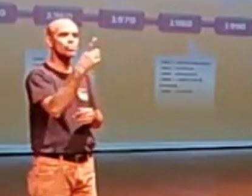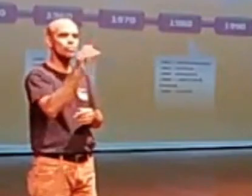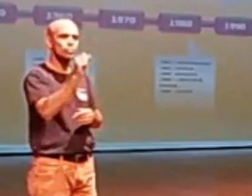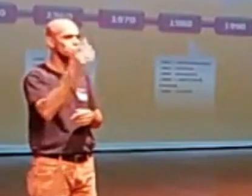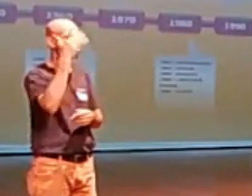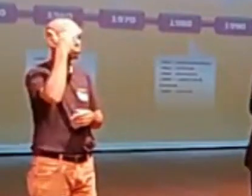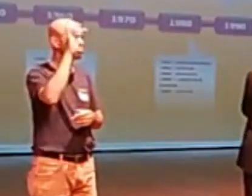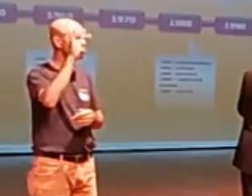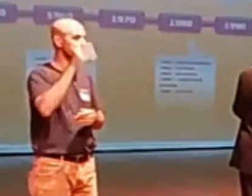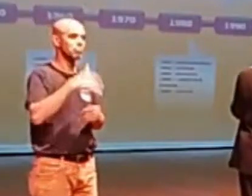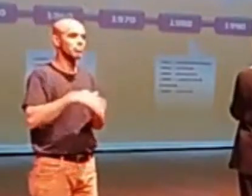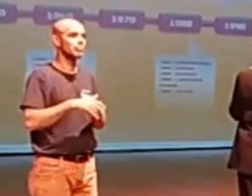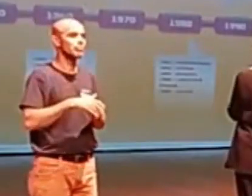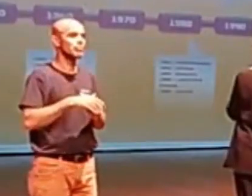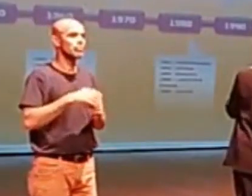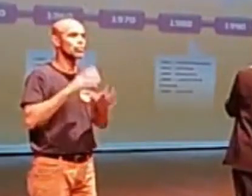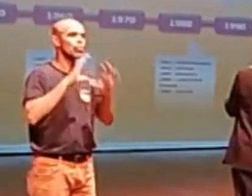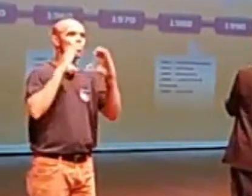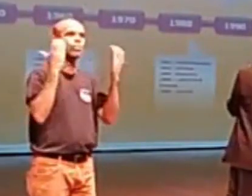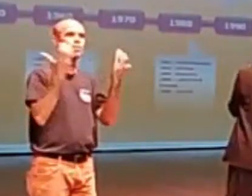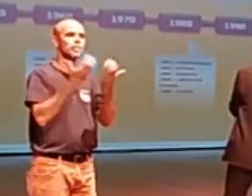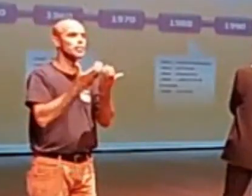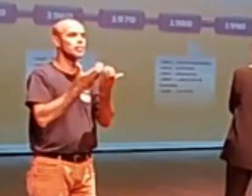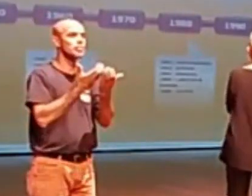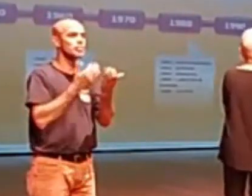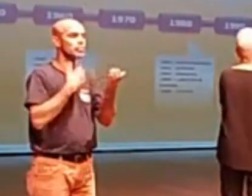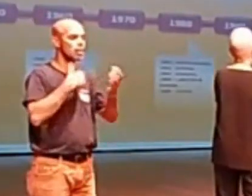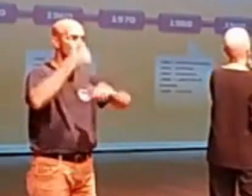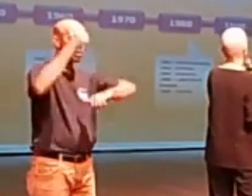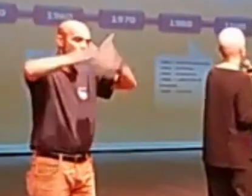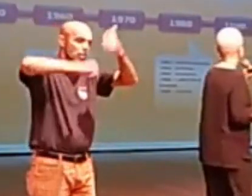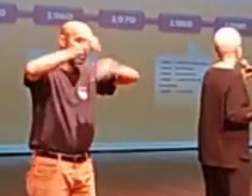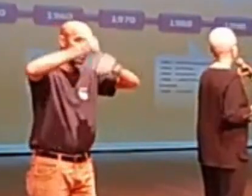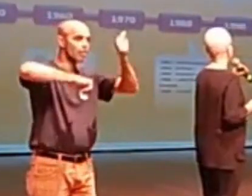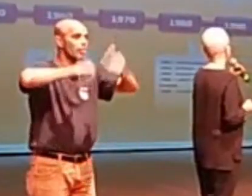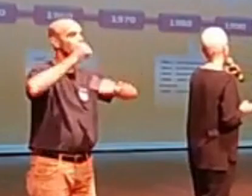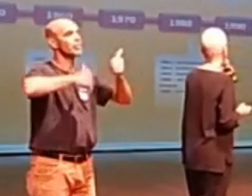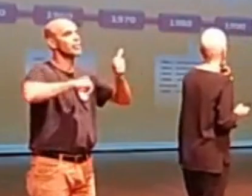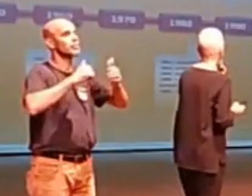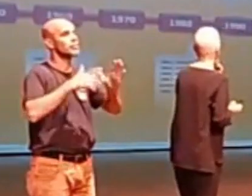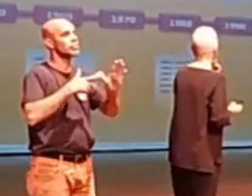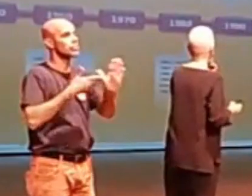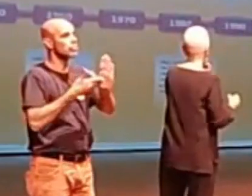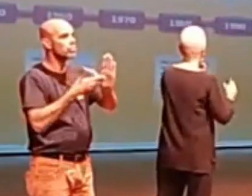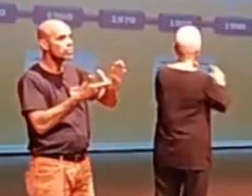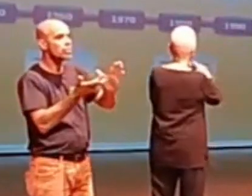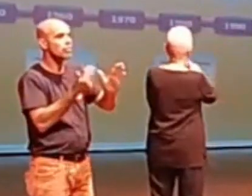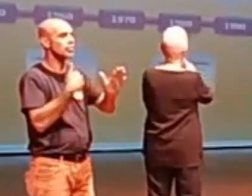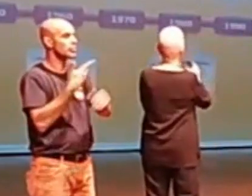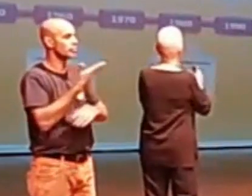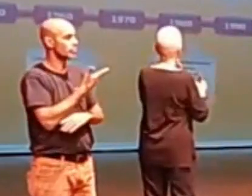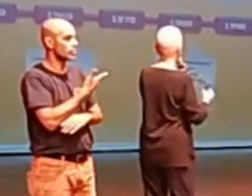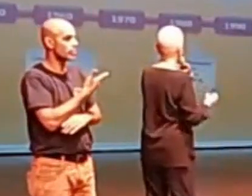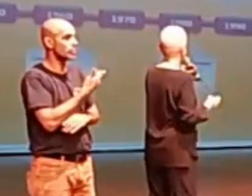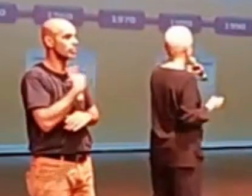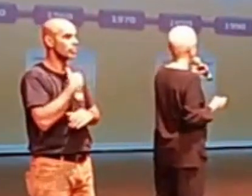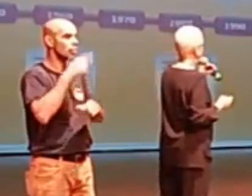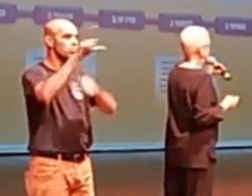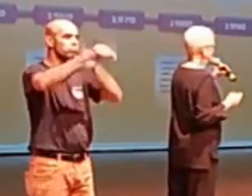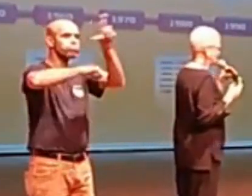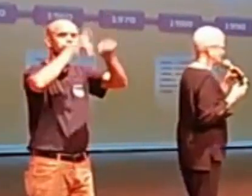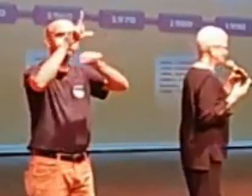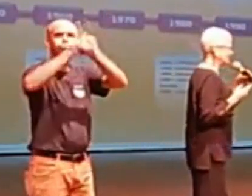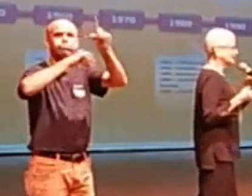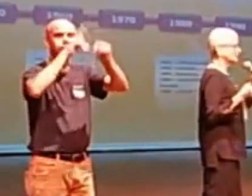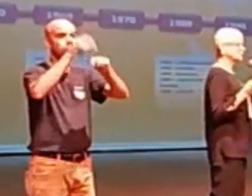e eu fiz a avaliação desse trabalho, da Josette Saltikoff, e a gente aqui faz um apanhado de